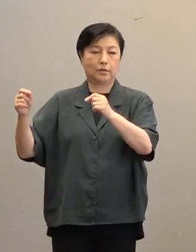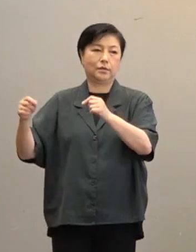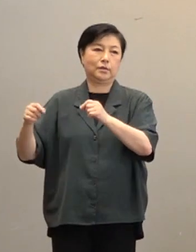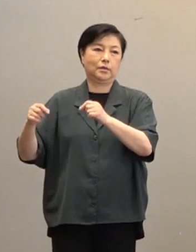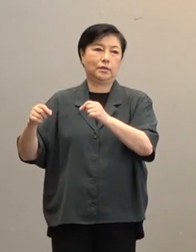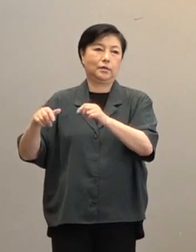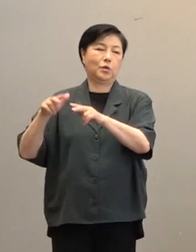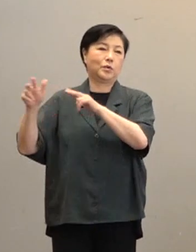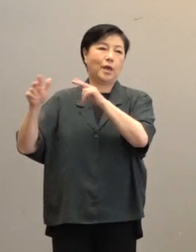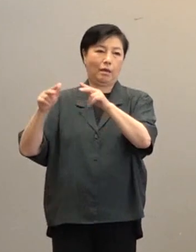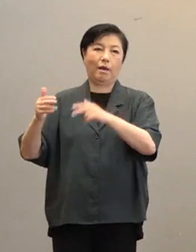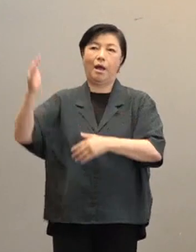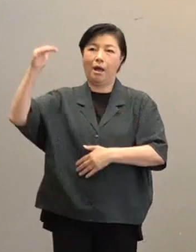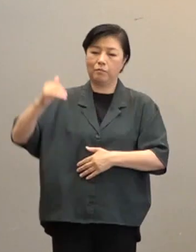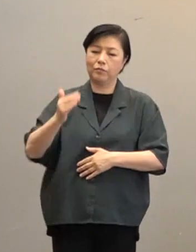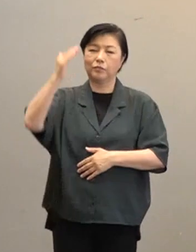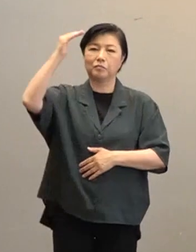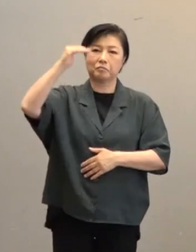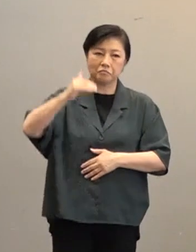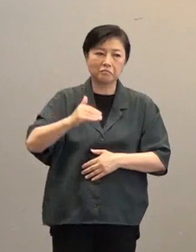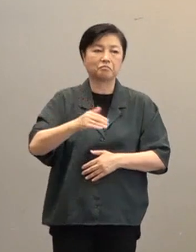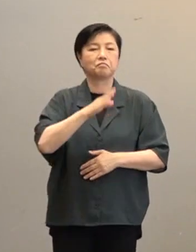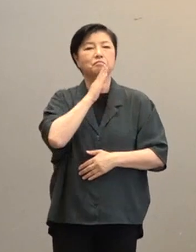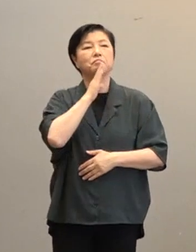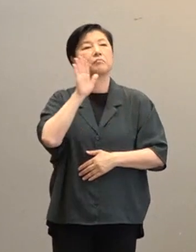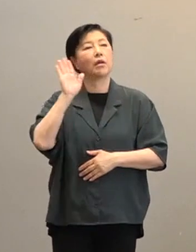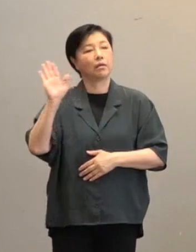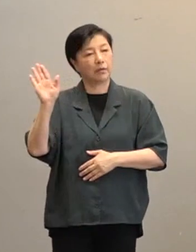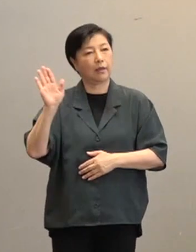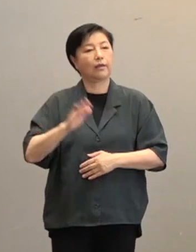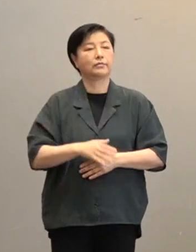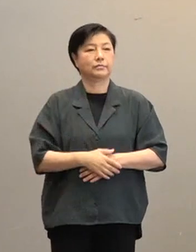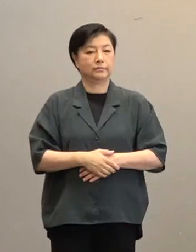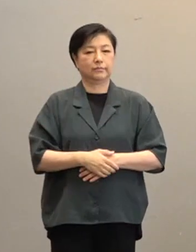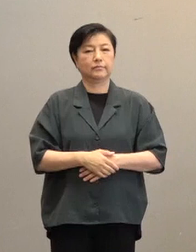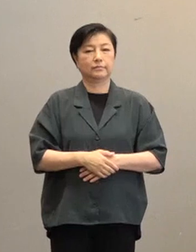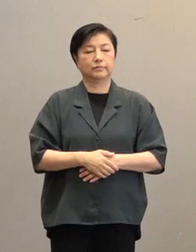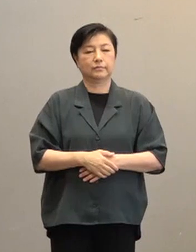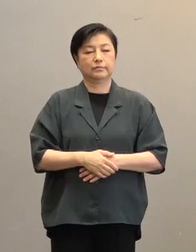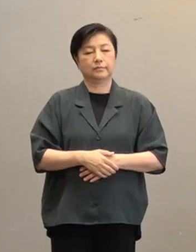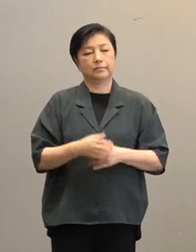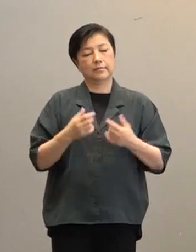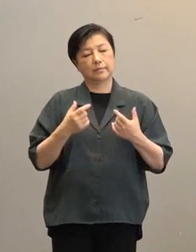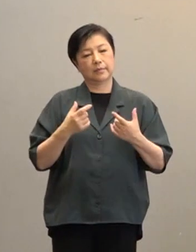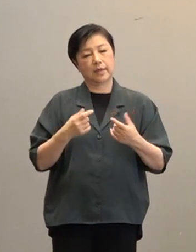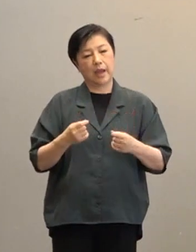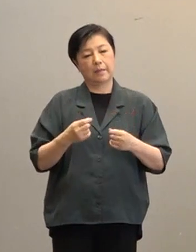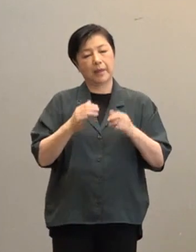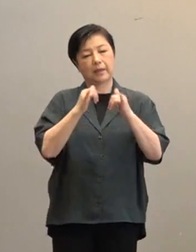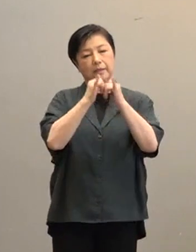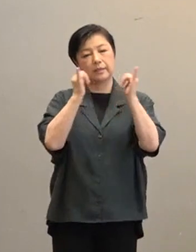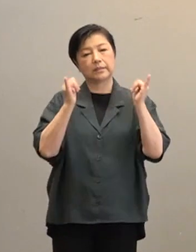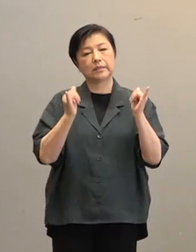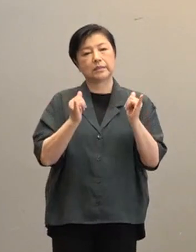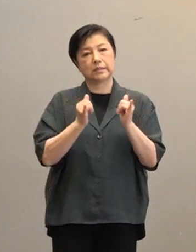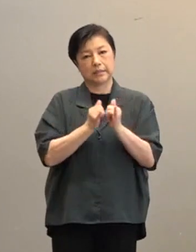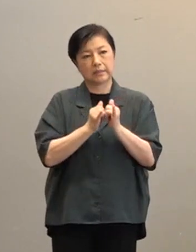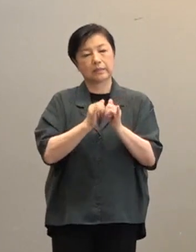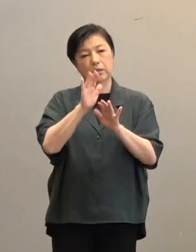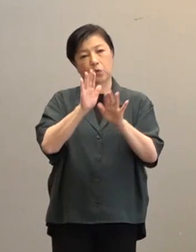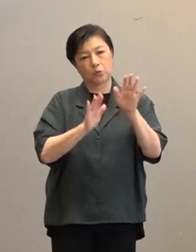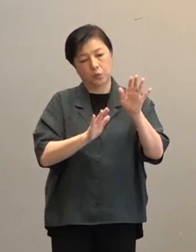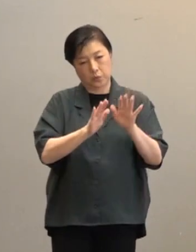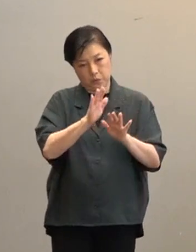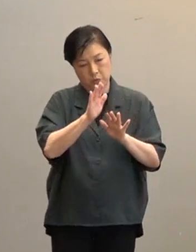でこうアップダウンがあったのはこれは間違いないことだというふうに思っています。やはり人口の動態